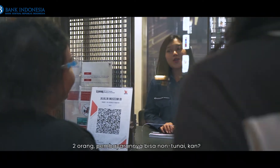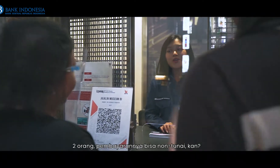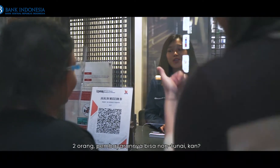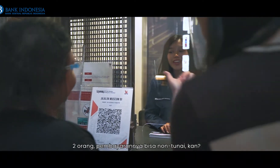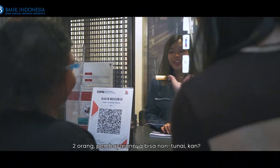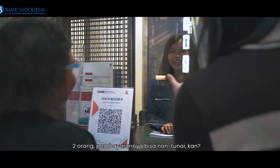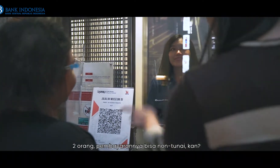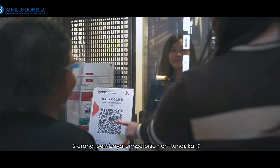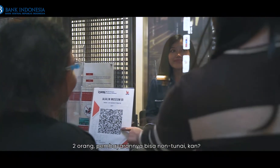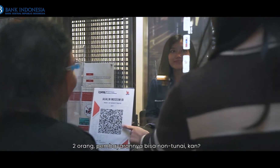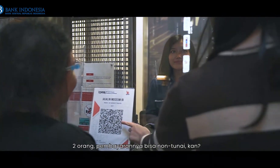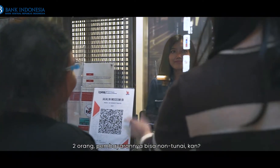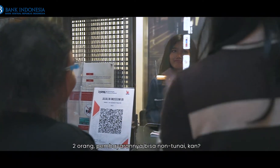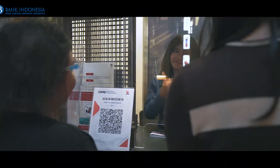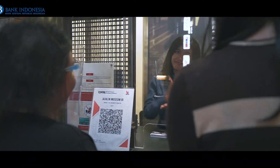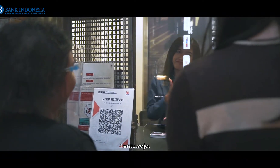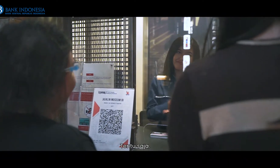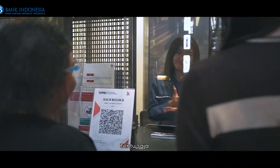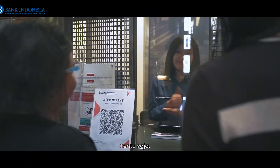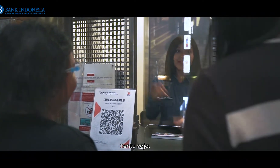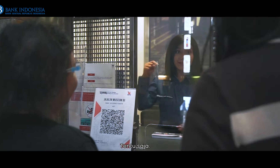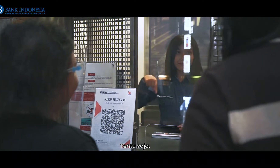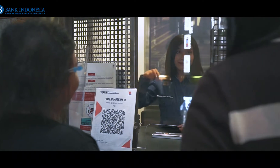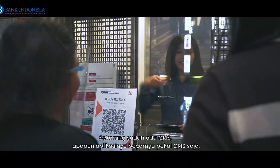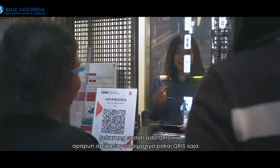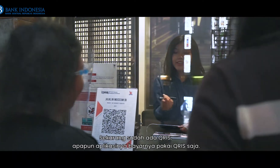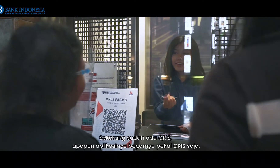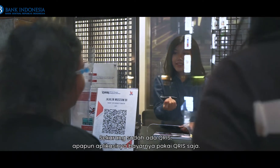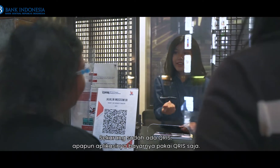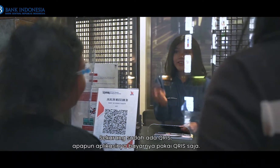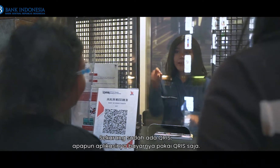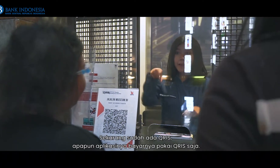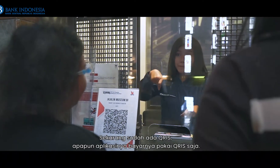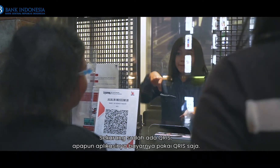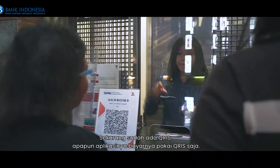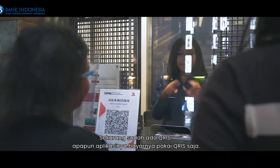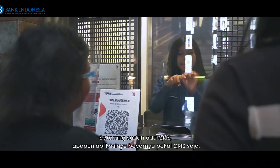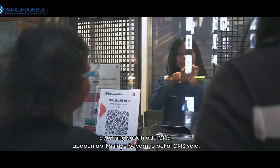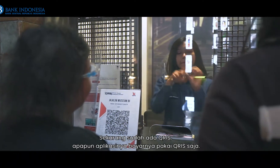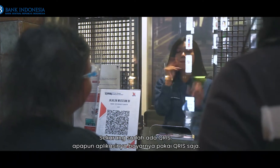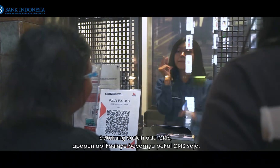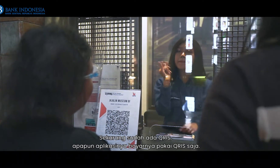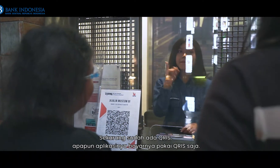pembayarannya bisa non-tunai kan? Tentu saja, kan sekarang sudah ada QRIS.